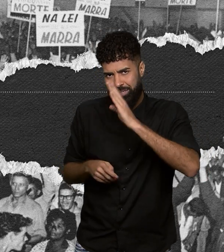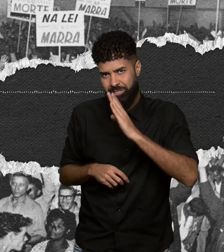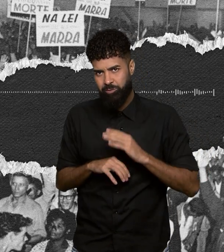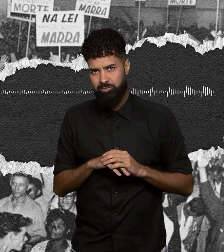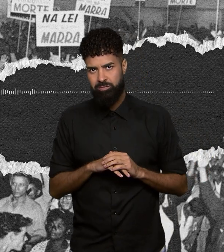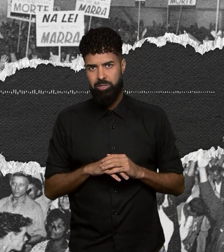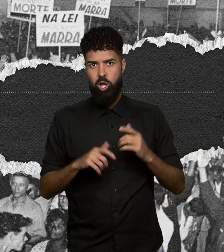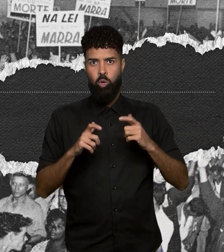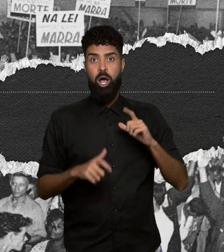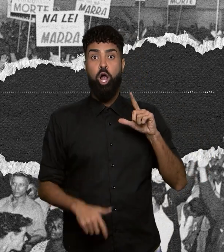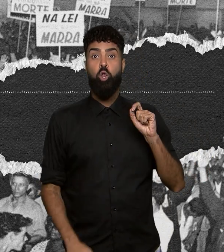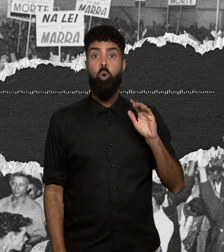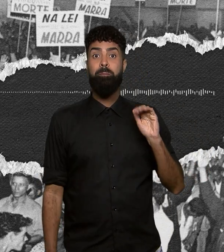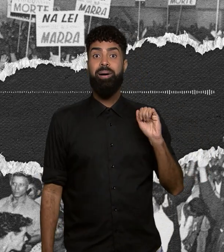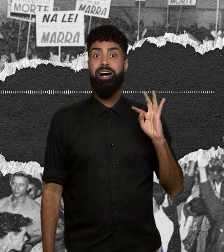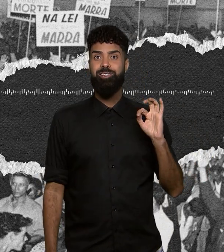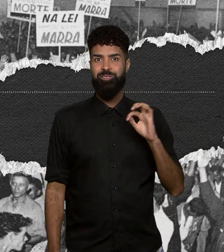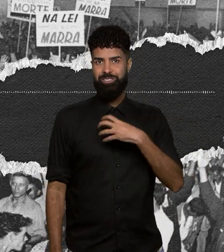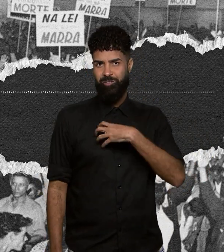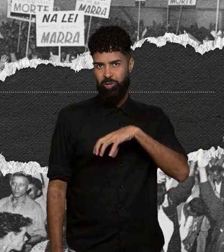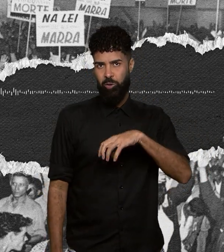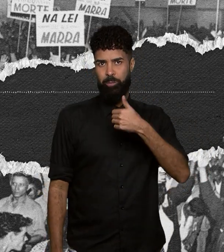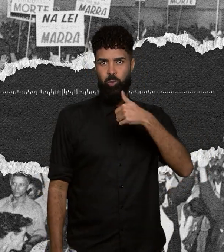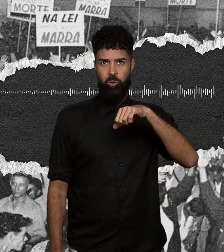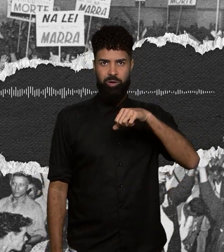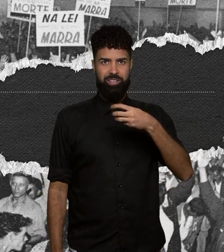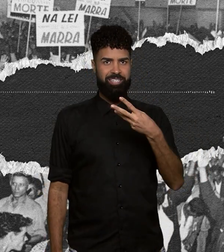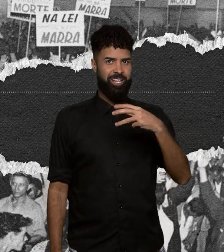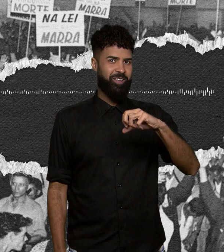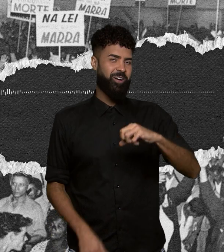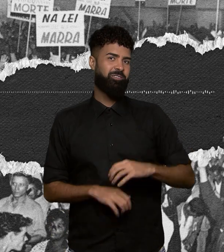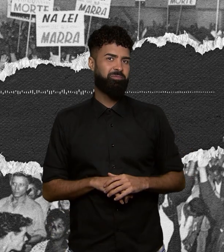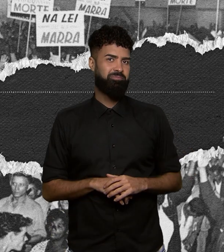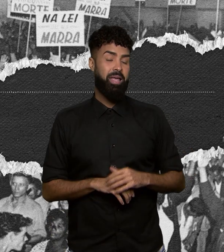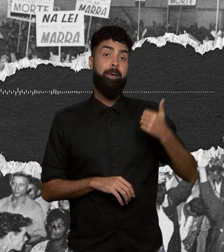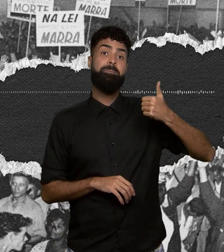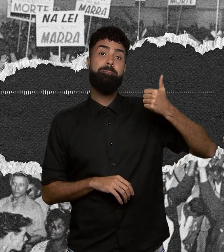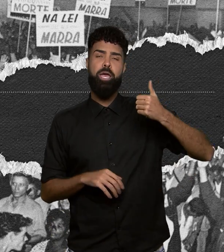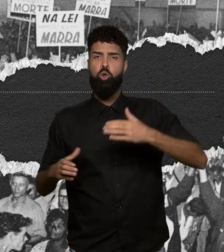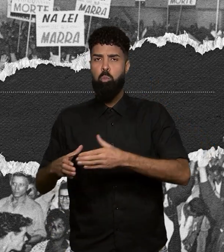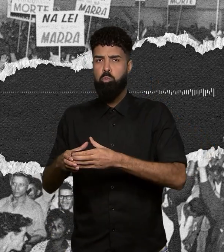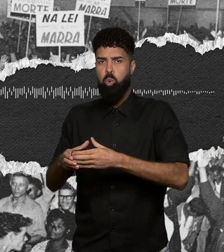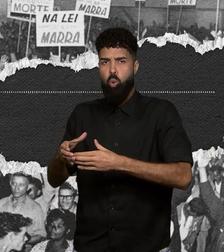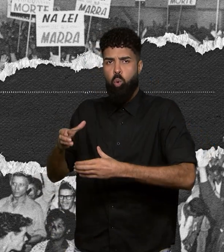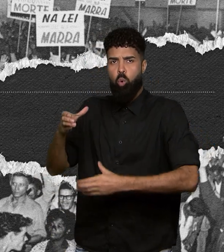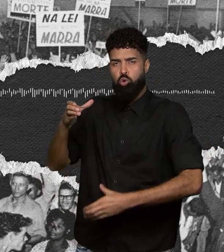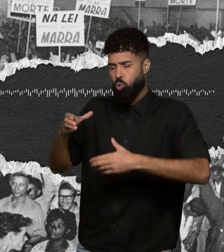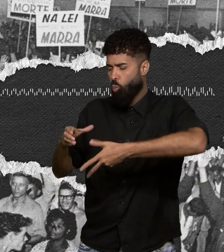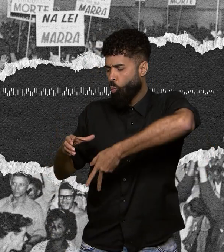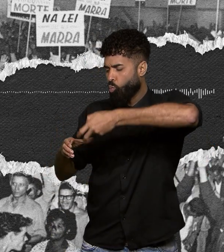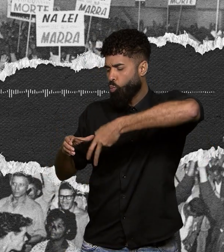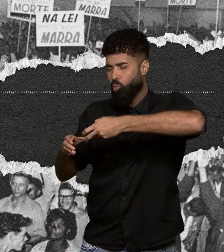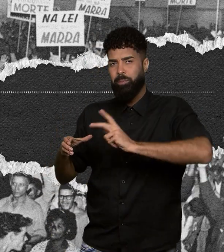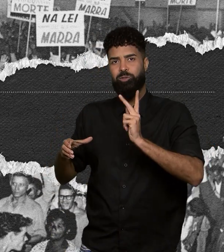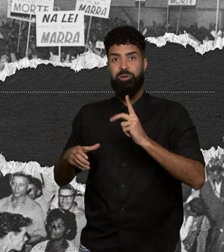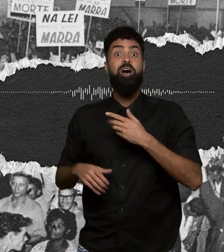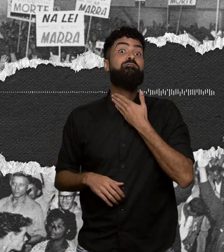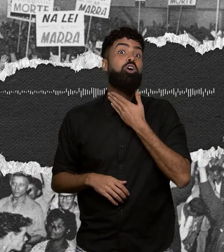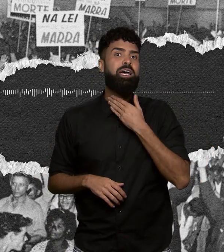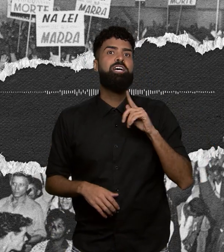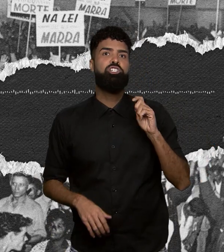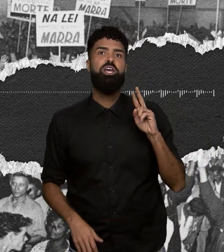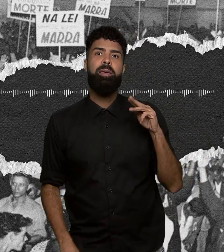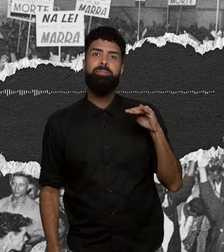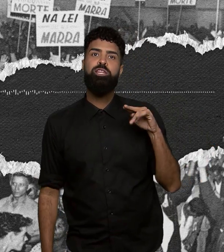Lobato aqui em Salvador em 1939 o primeiro poço de petróleo Esse é germino Borges